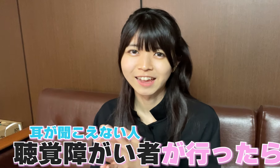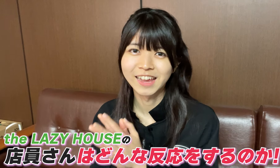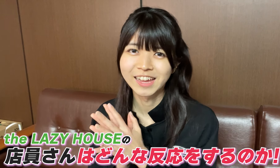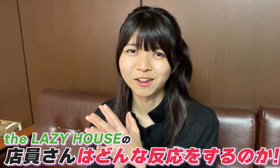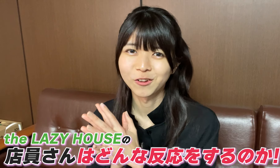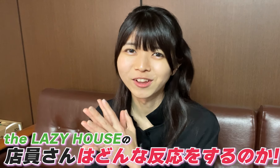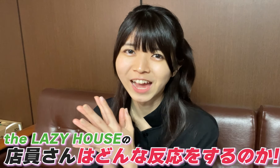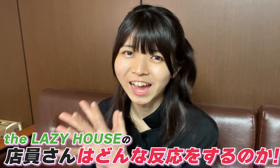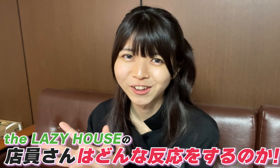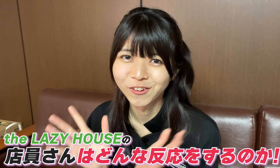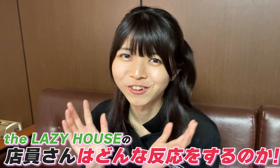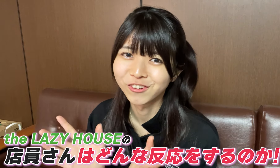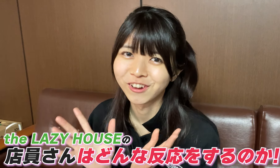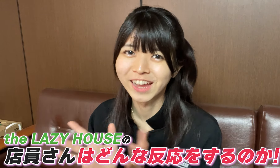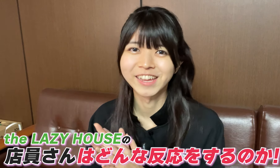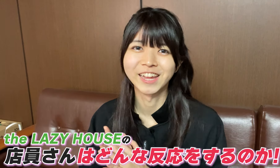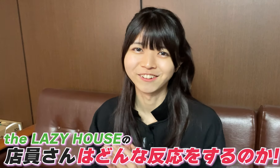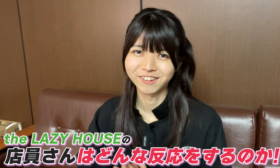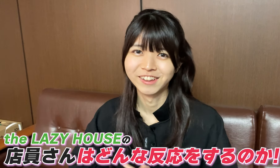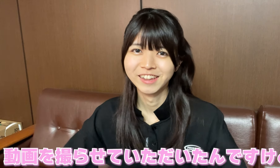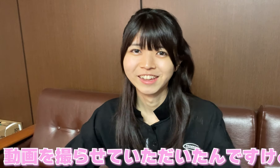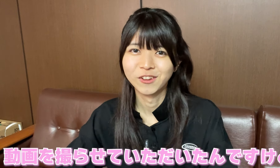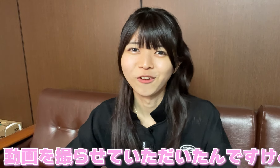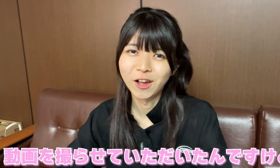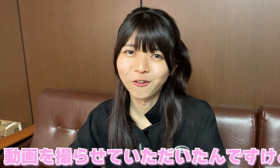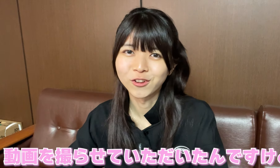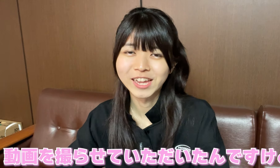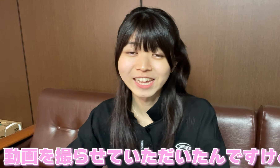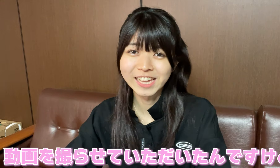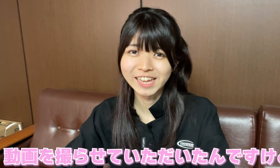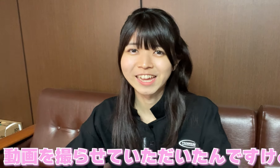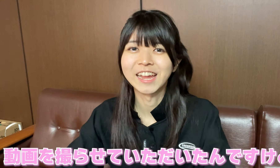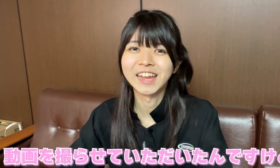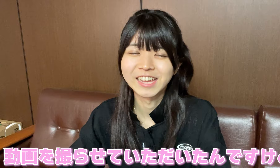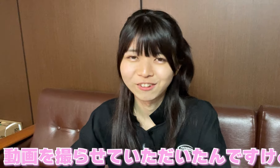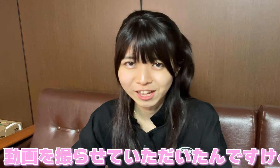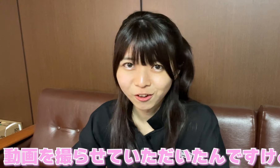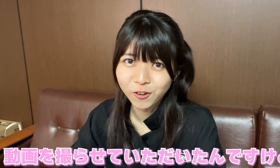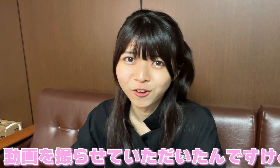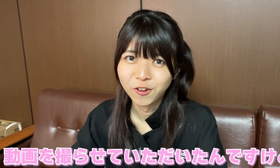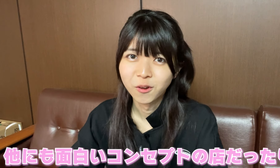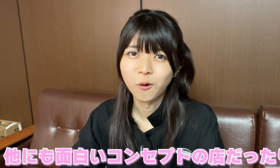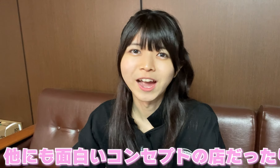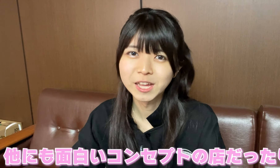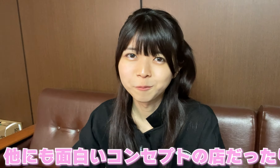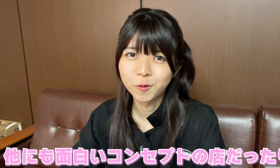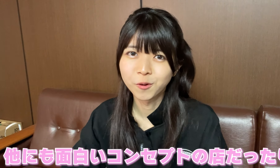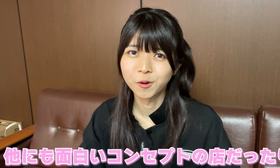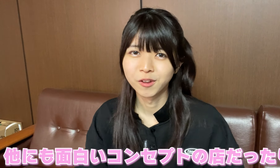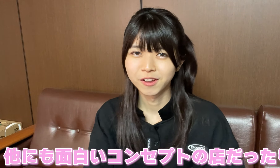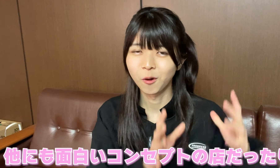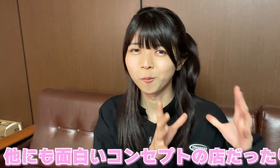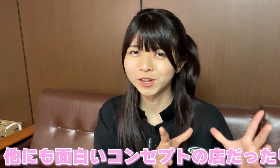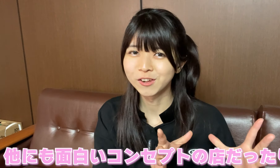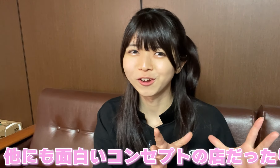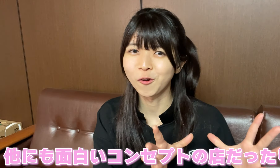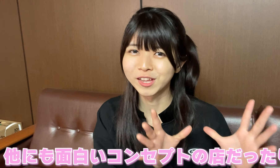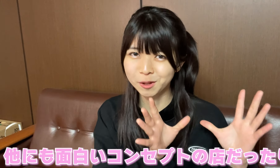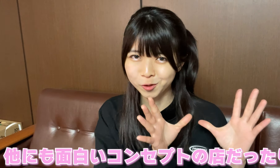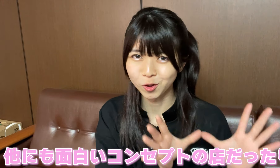店員さんはどんな反応をするのかっていう動画を撮らせていただいたんですけど、他にも面白いコンセプトのお